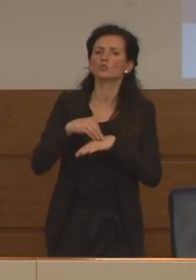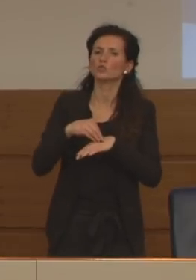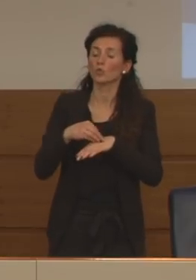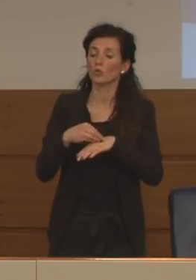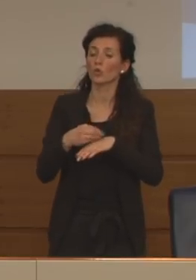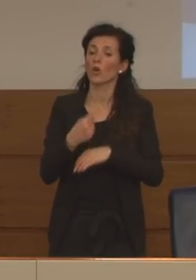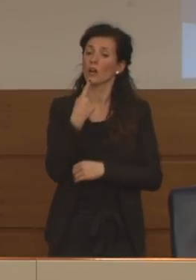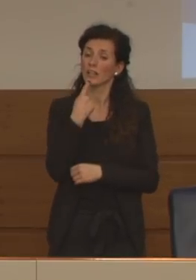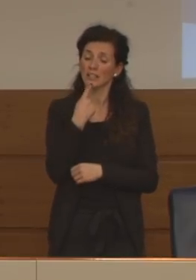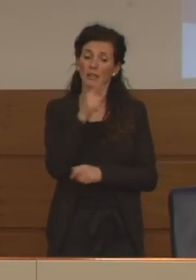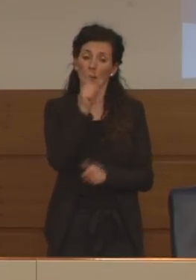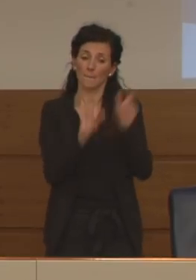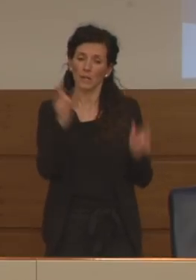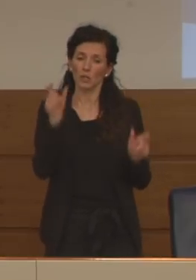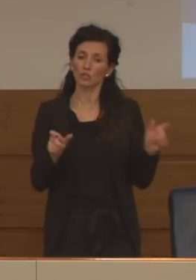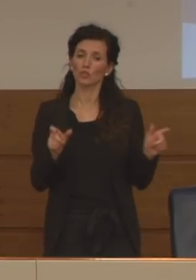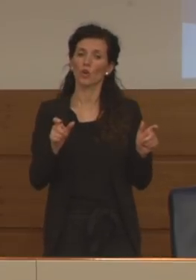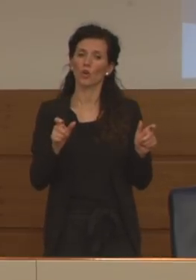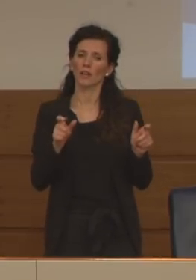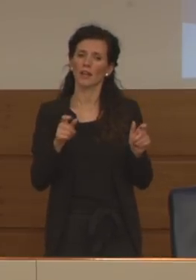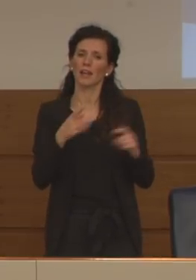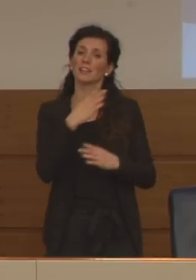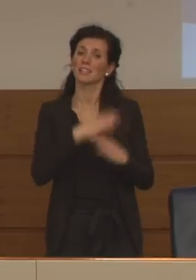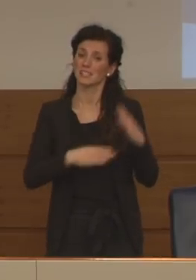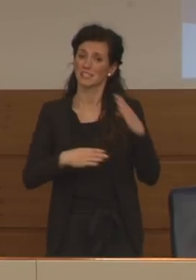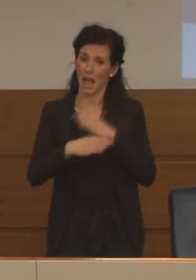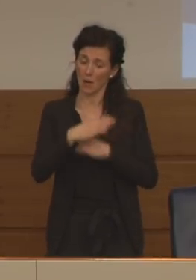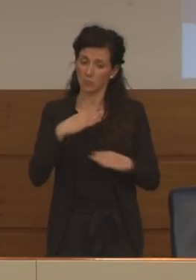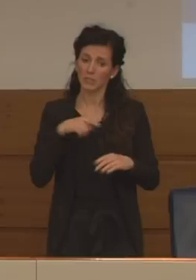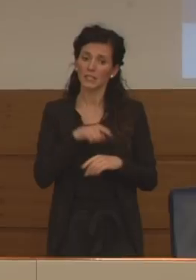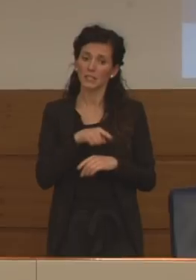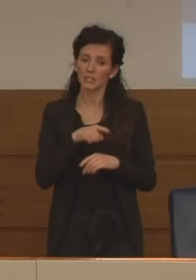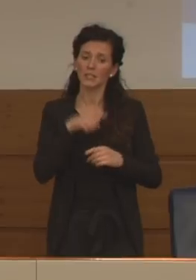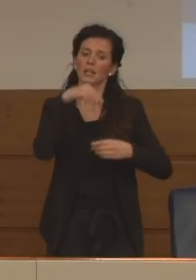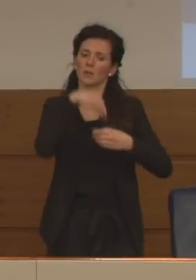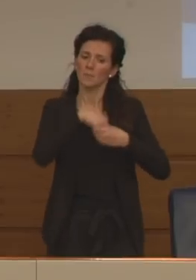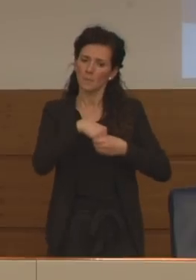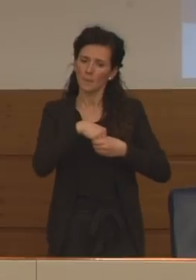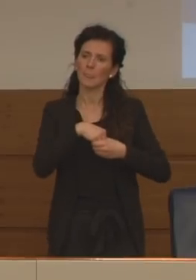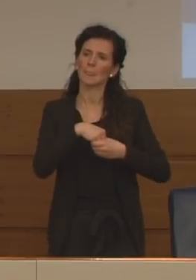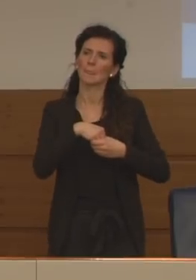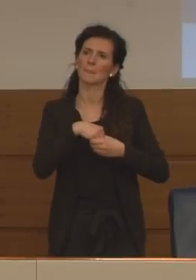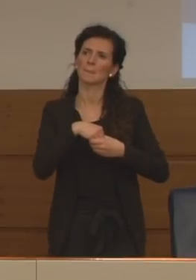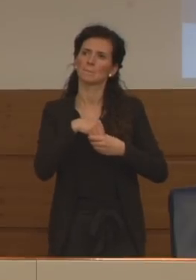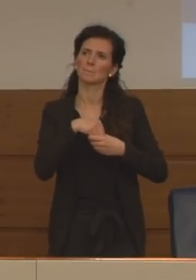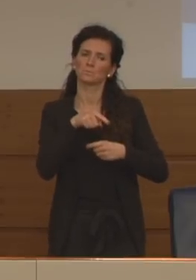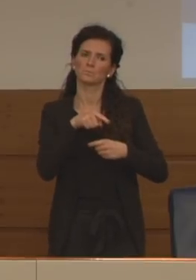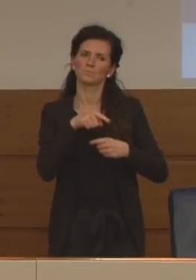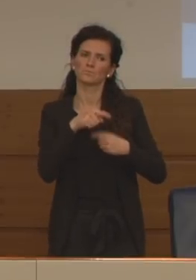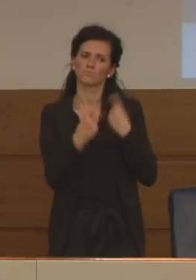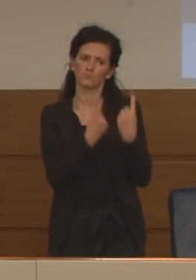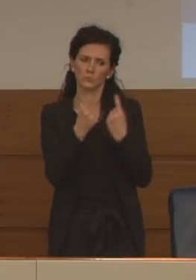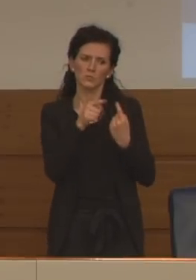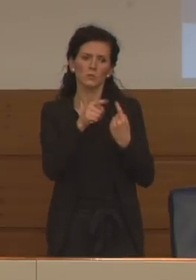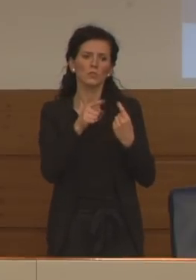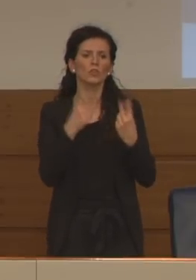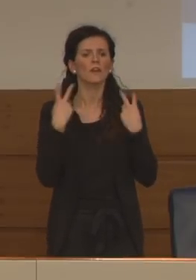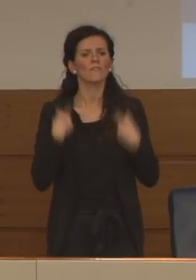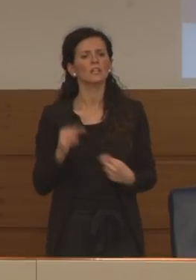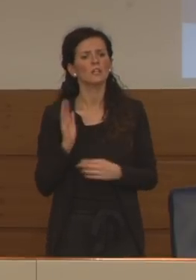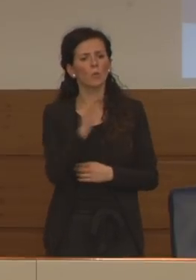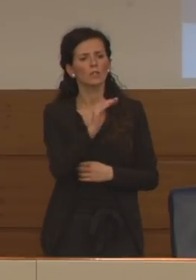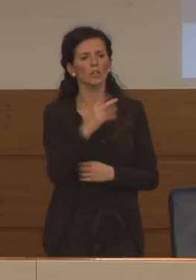portatrici di disabilità che normalmente venivano trovavano una forma di assistenza o di